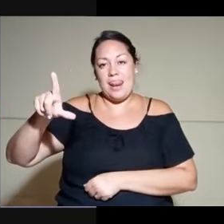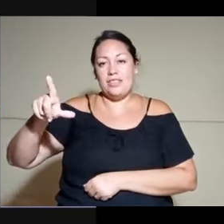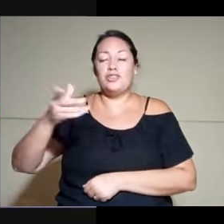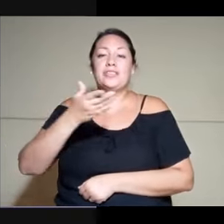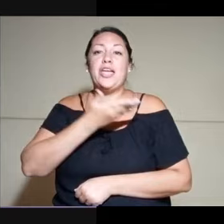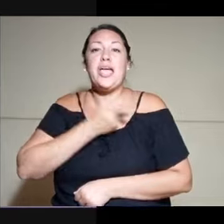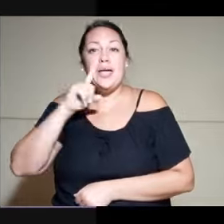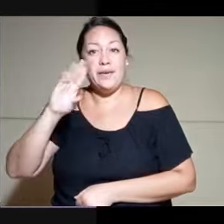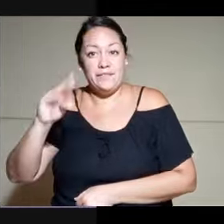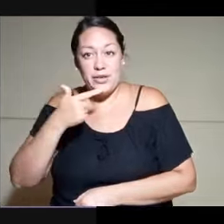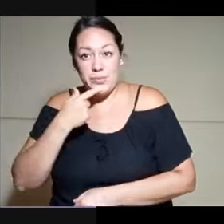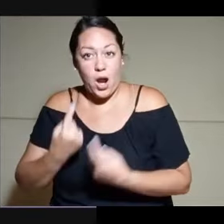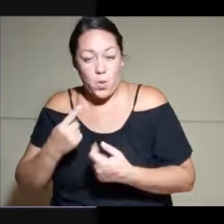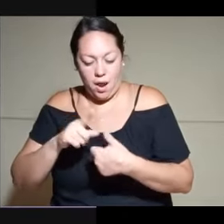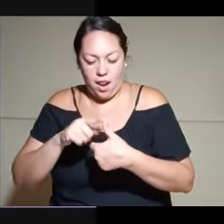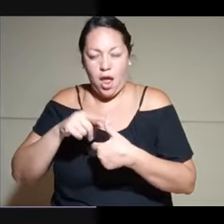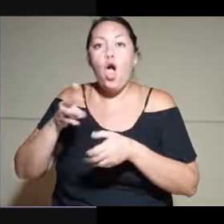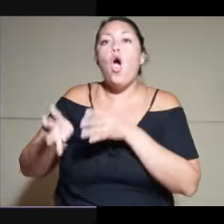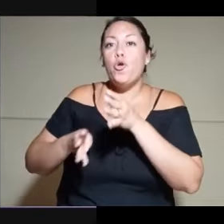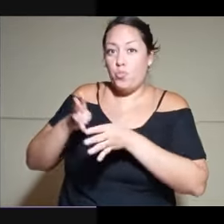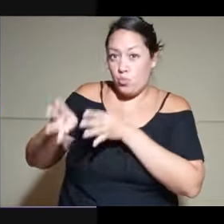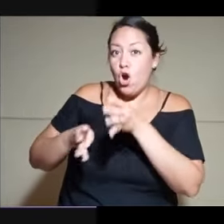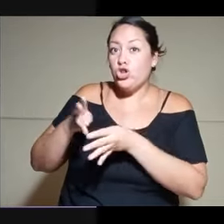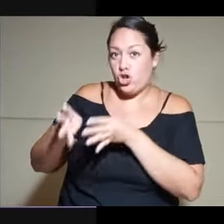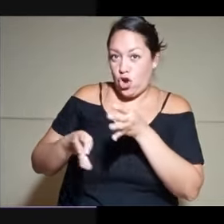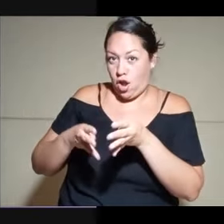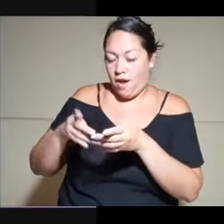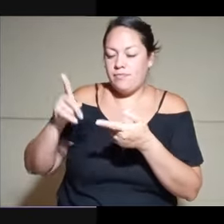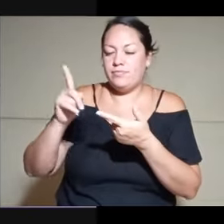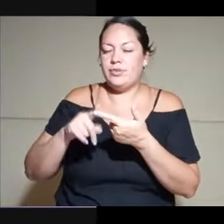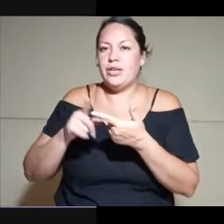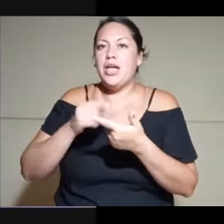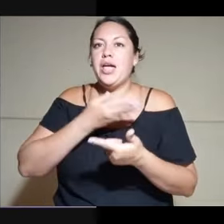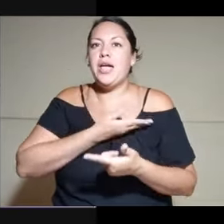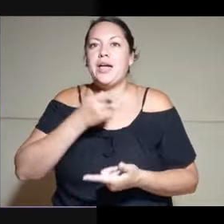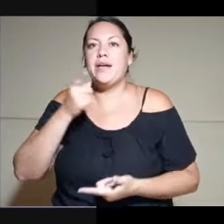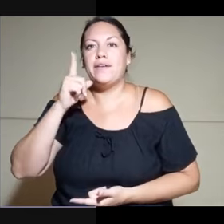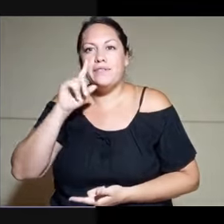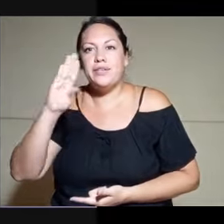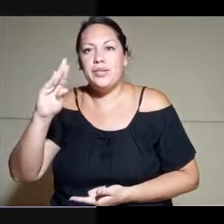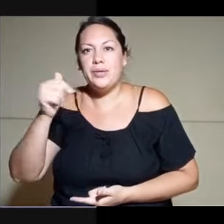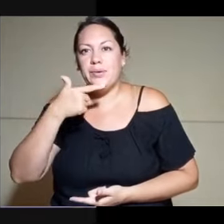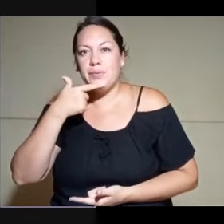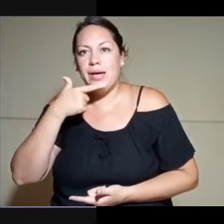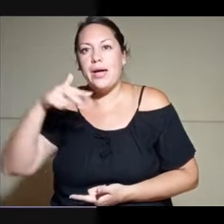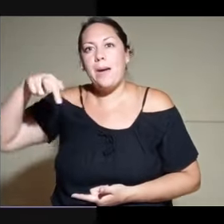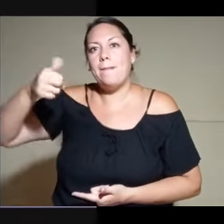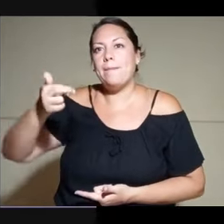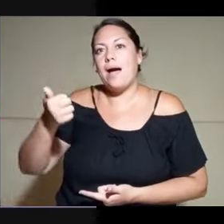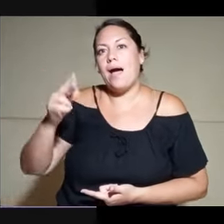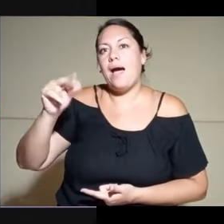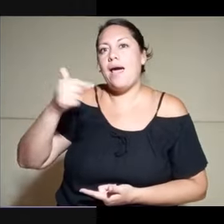eso lo hace el tercer par craneal. Entonces, el tercer par craneal tiene fibras motoras que permiten que los músculos del